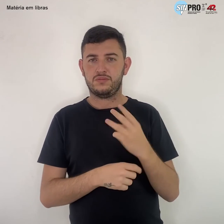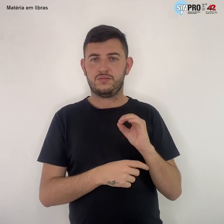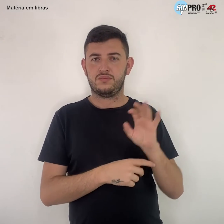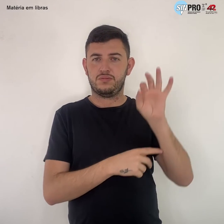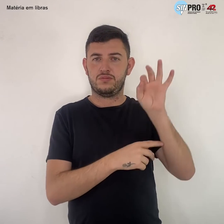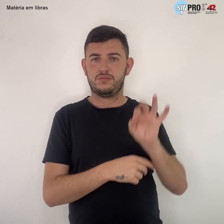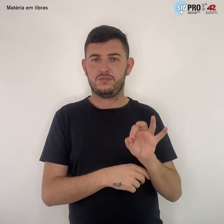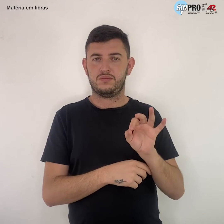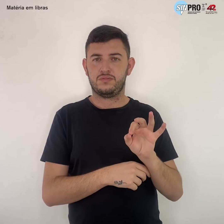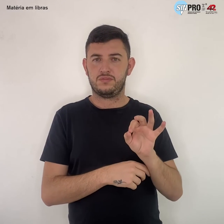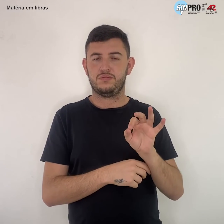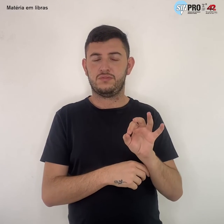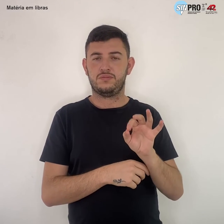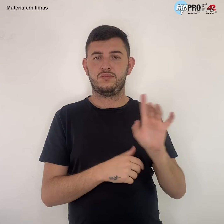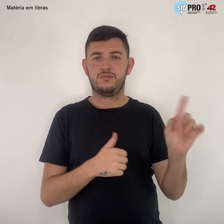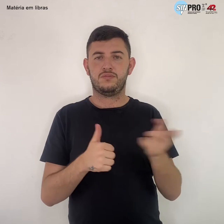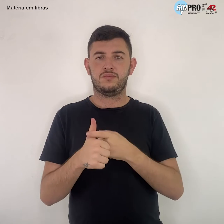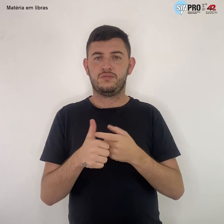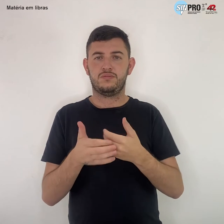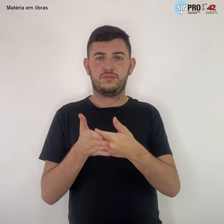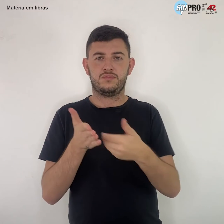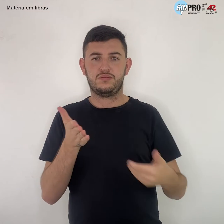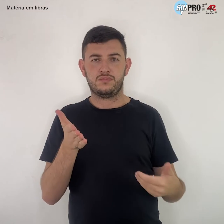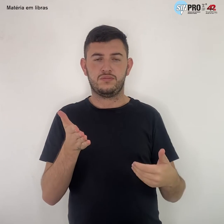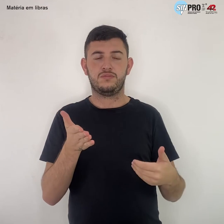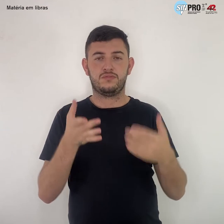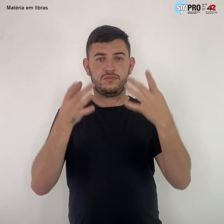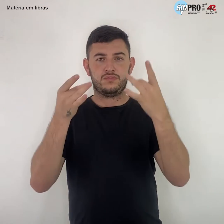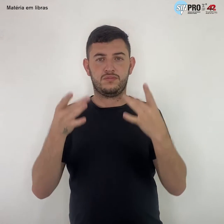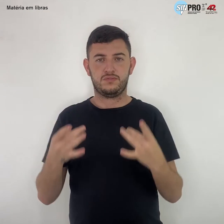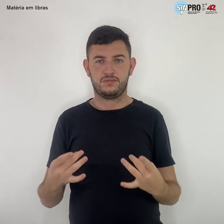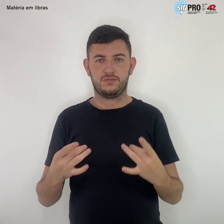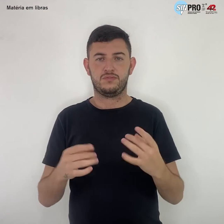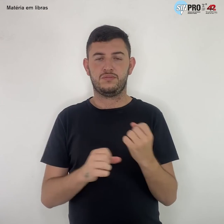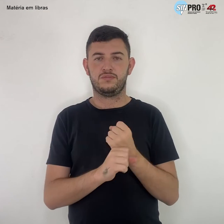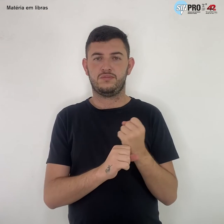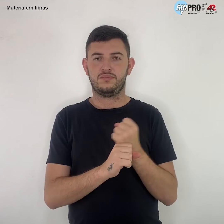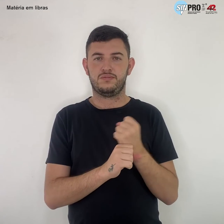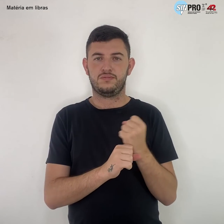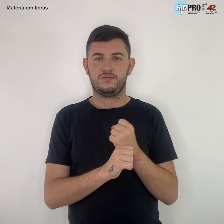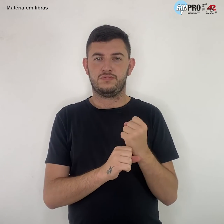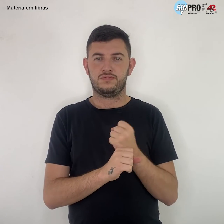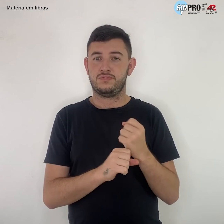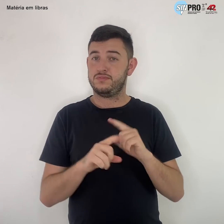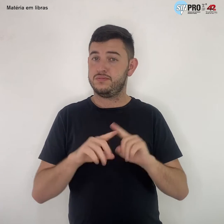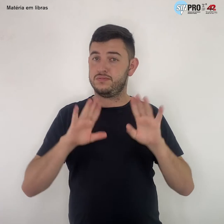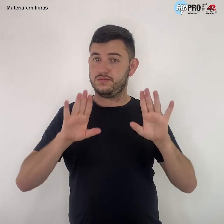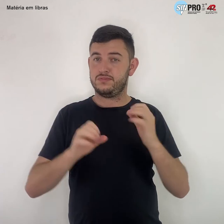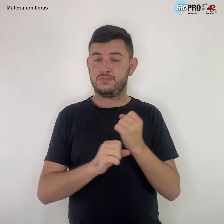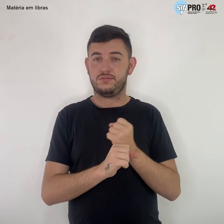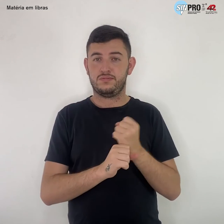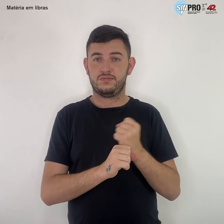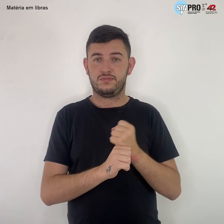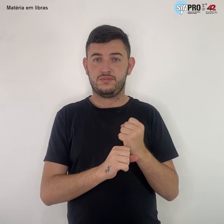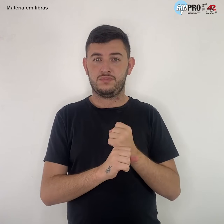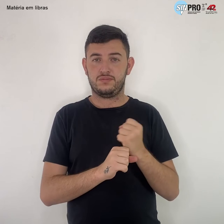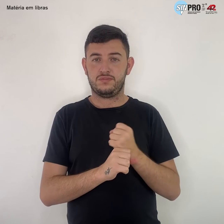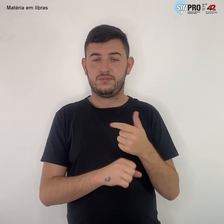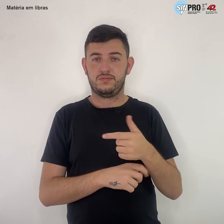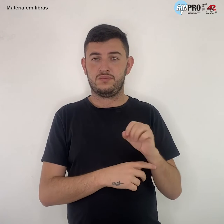de suas despesas discricionárias para o ano. No mesmo ano, o governo tentou